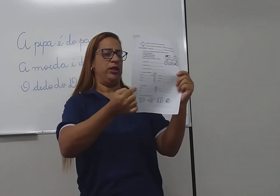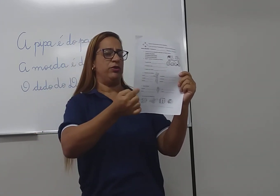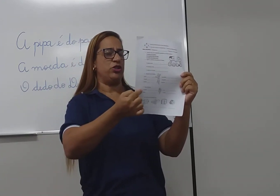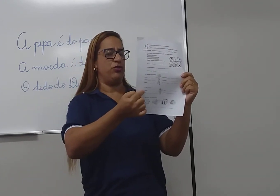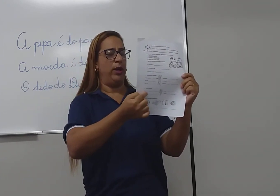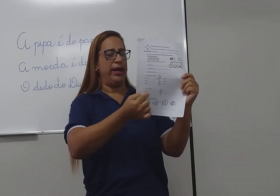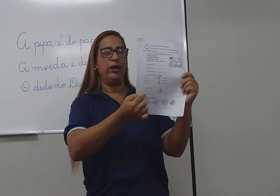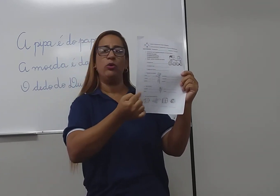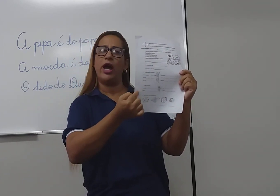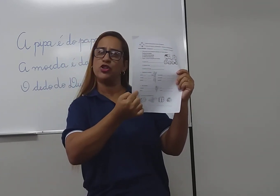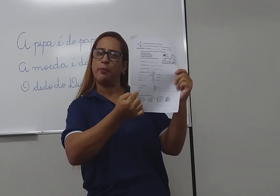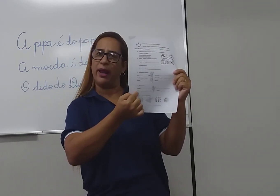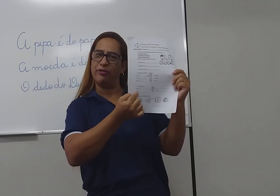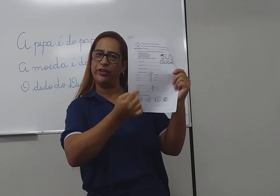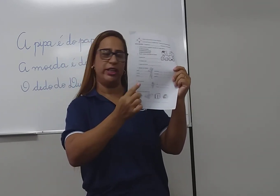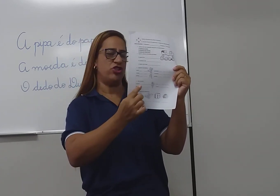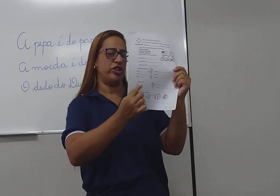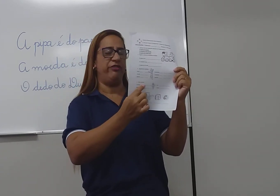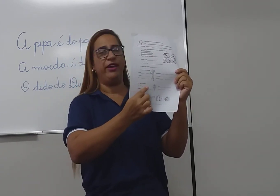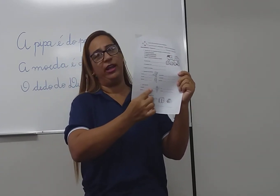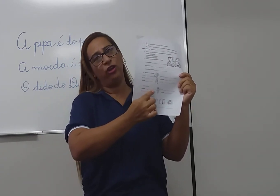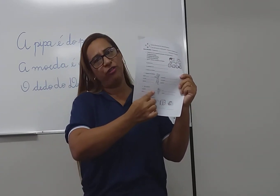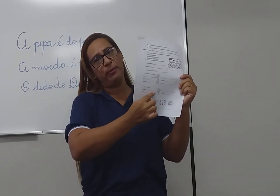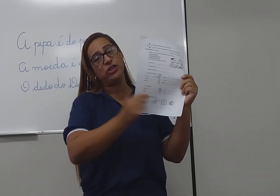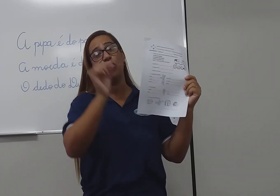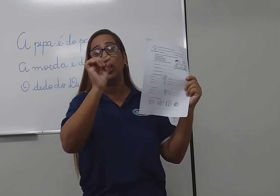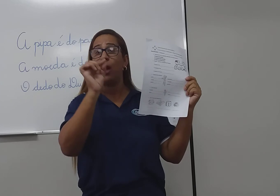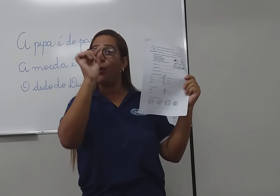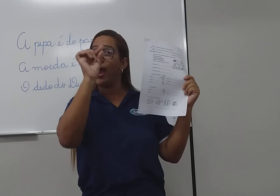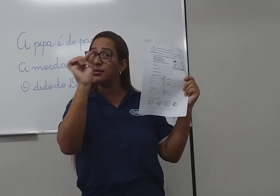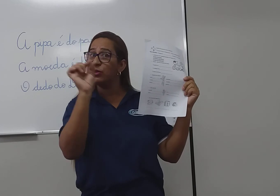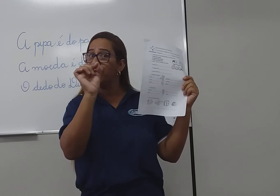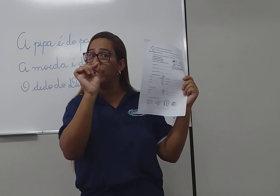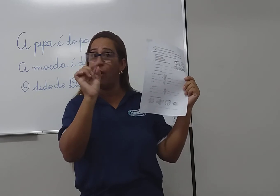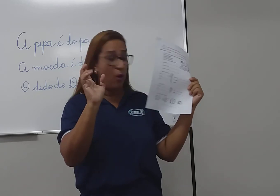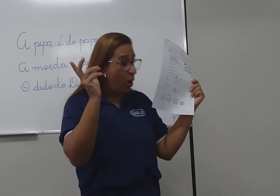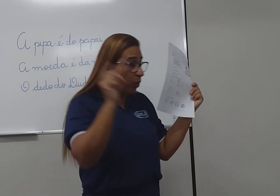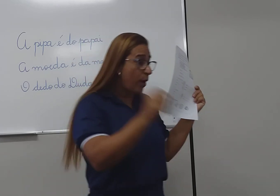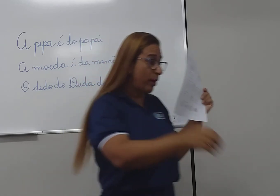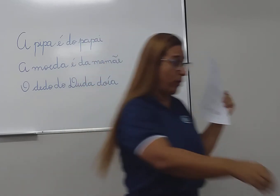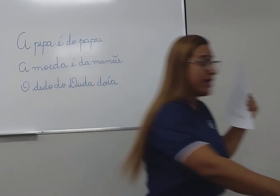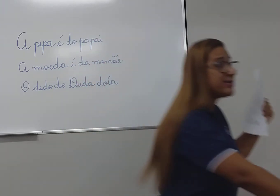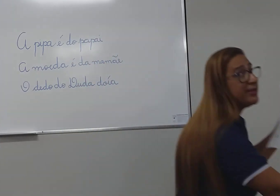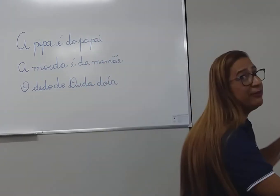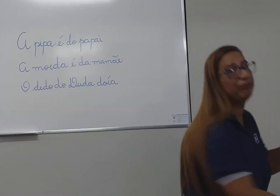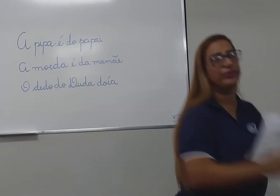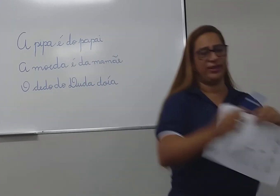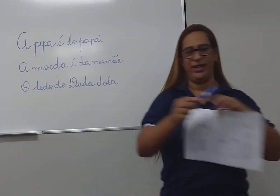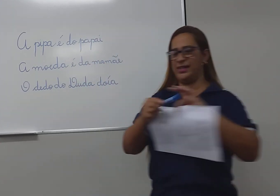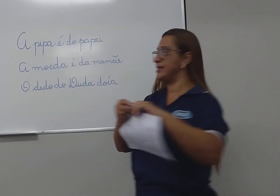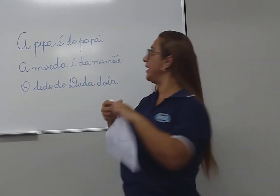vocês vão lendo as palavrinhas, escrever ela novamente e colocar o S no final. Qual é o S? Esse daqui,